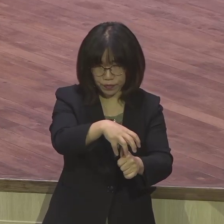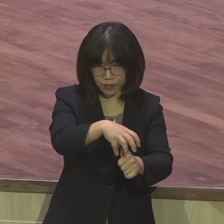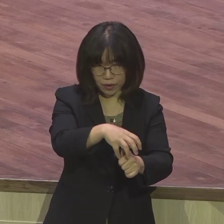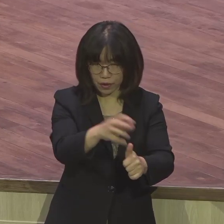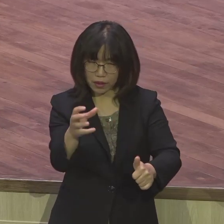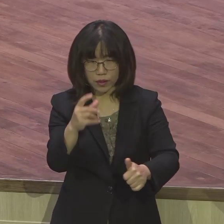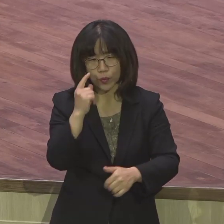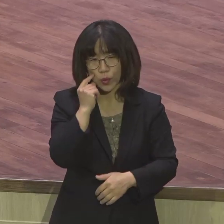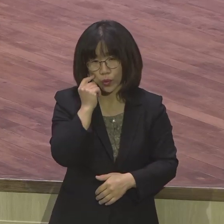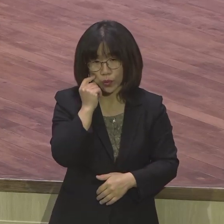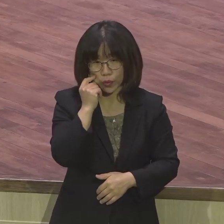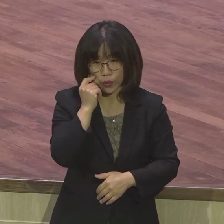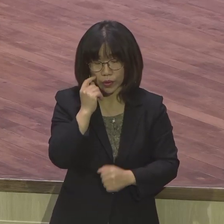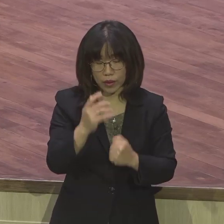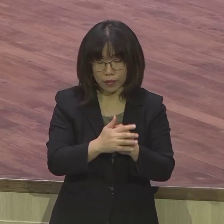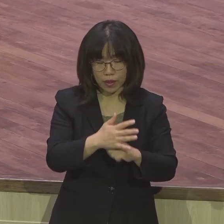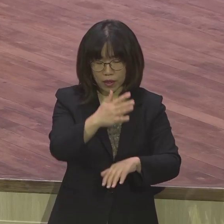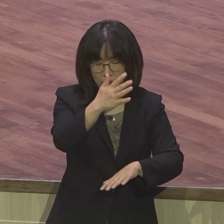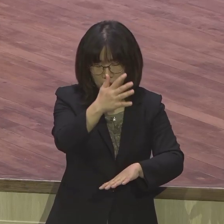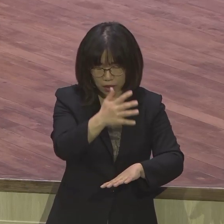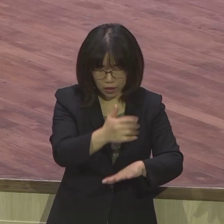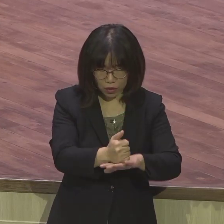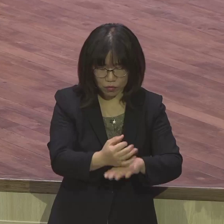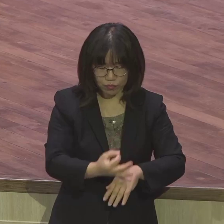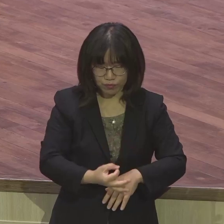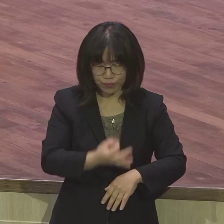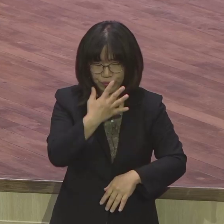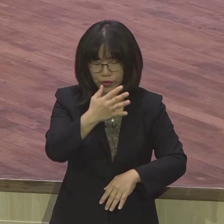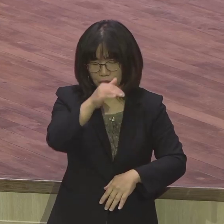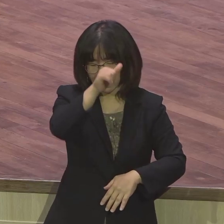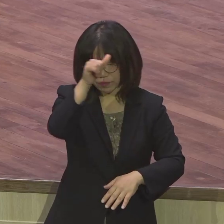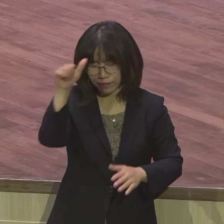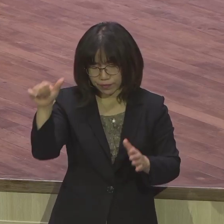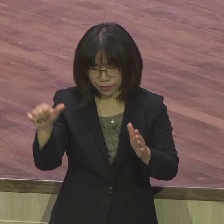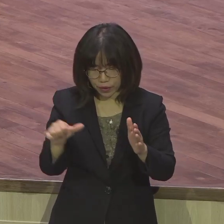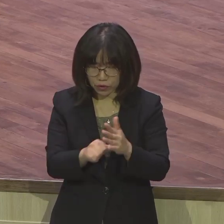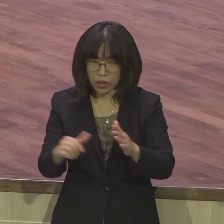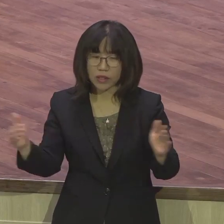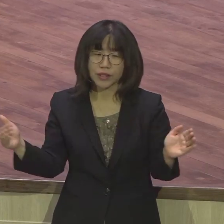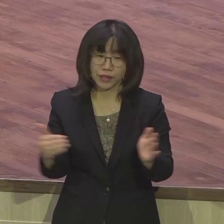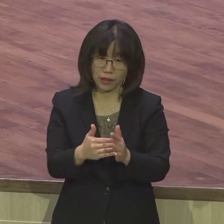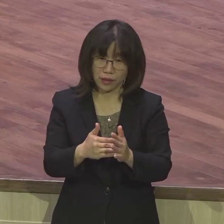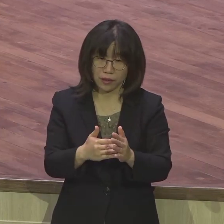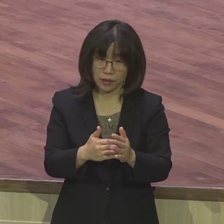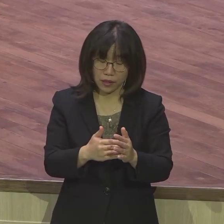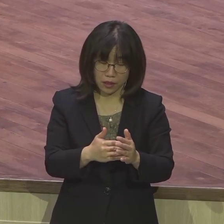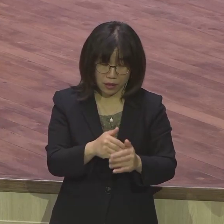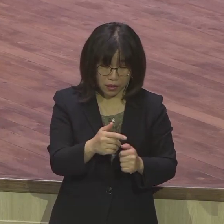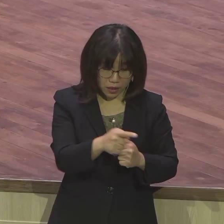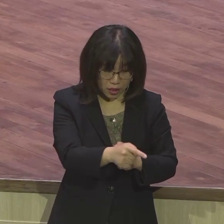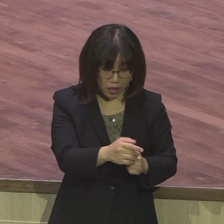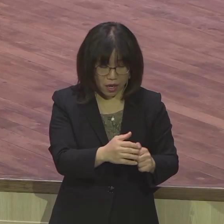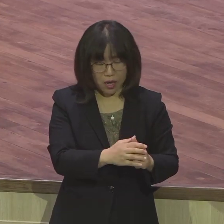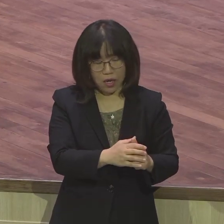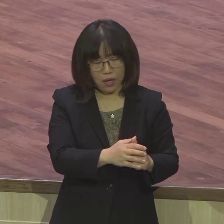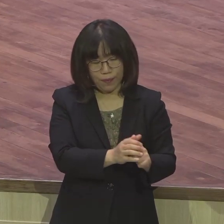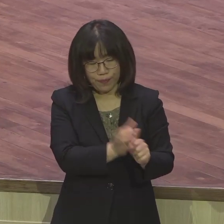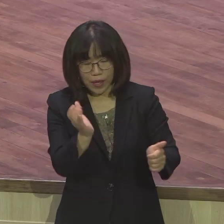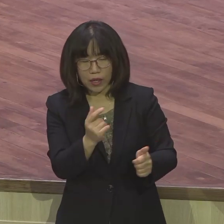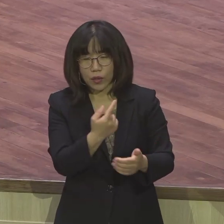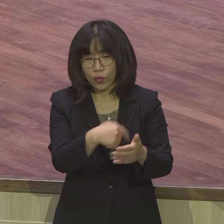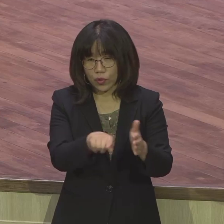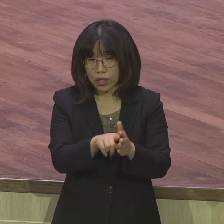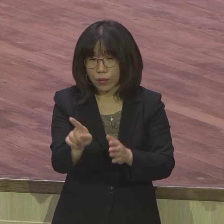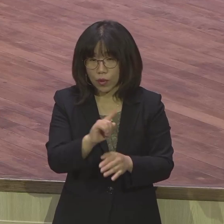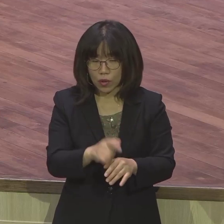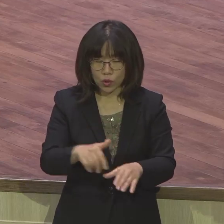그 불행 가운데 인생을 마감하는 경우들이 많습니다. 그래서 종교가 생기고 또 많은 사람들이 그 인생의 근본에